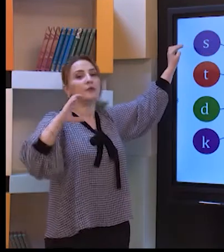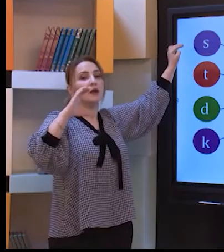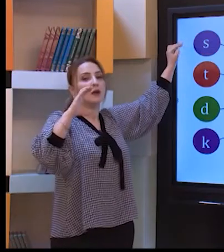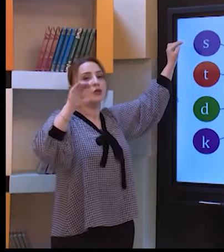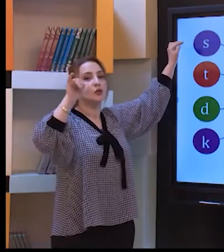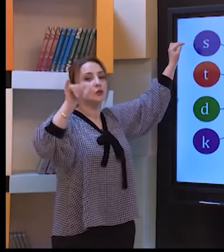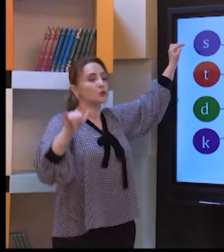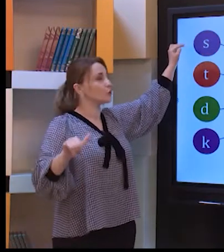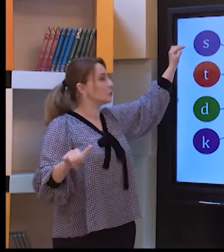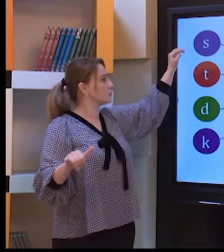Sü,